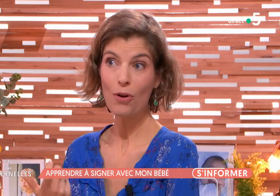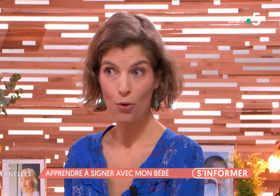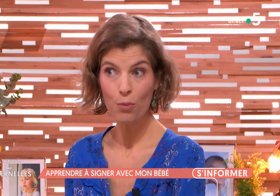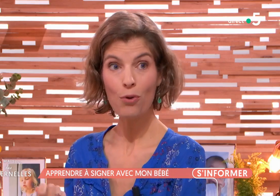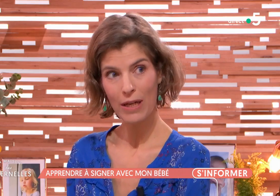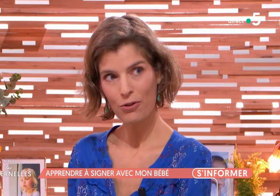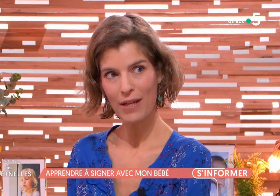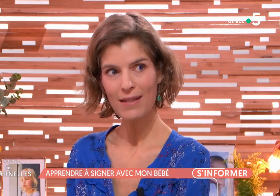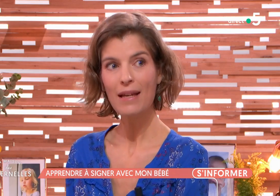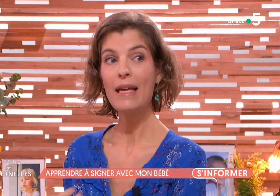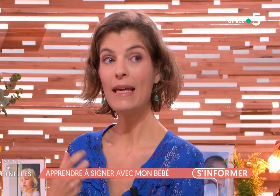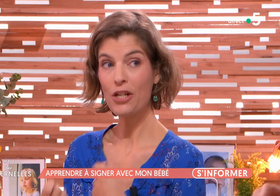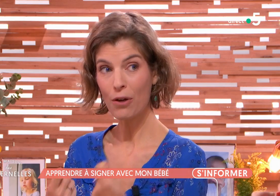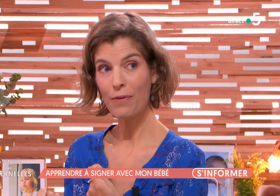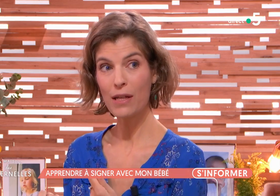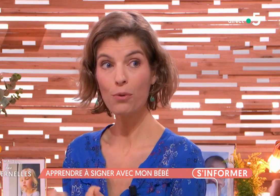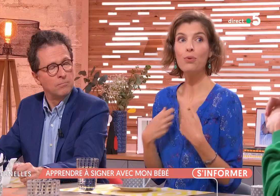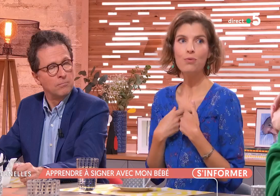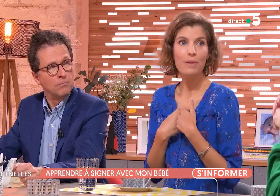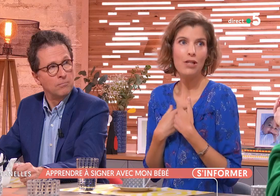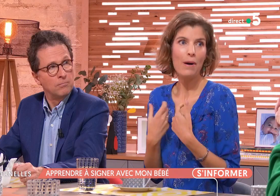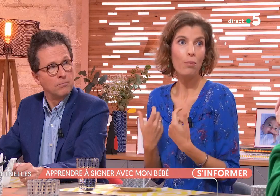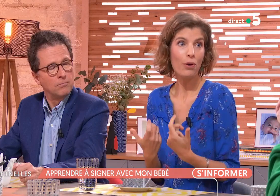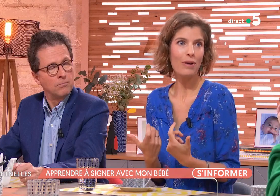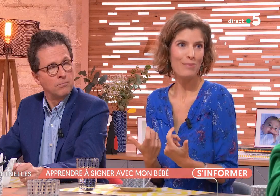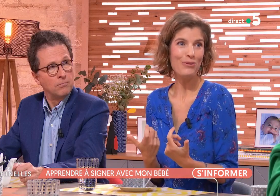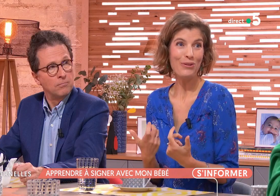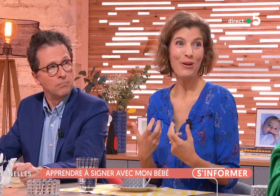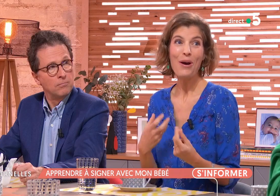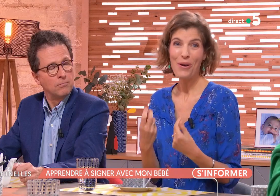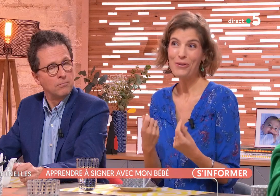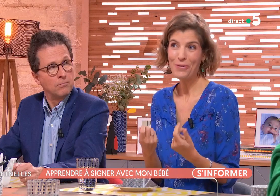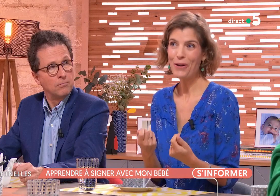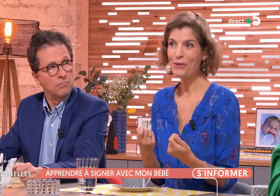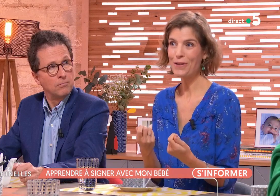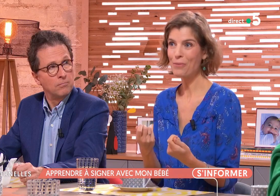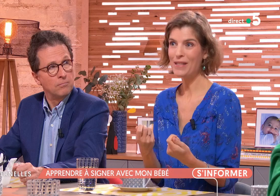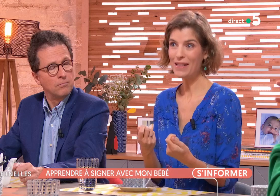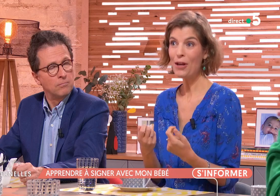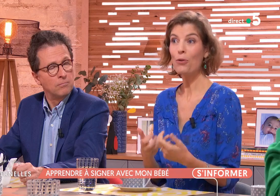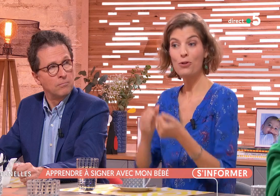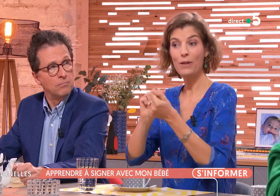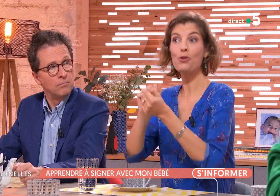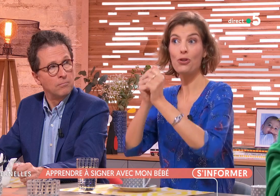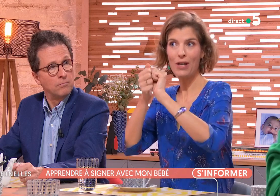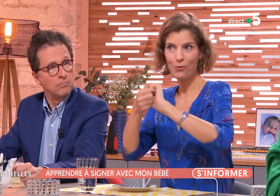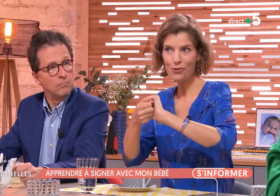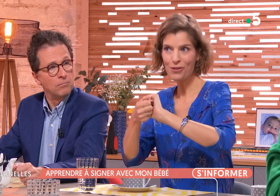le mot et le geste. Et à chaque fois qu fait l'action, pour nous, déjà, parents, prendre l'habitude de faire ce petit signe. Donc, je vais te changer la couche.